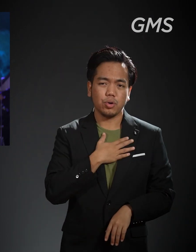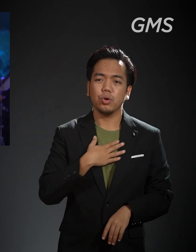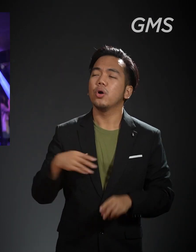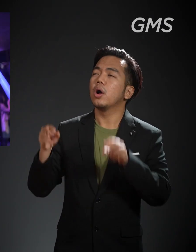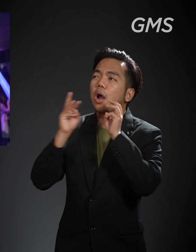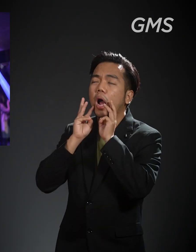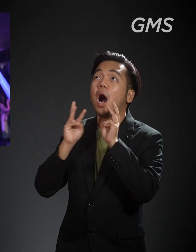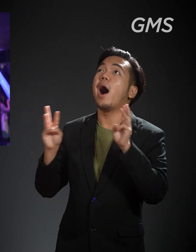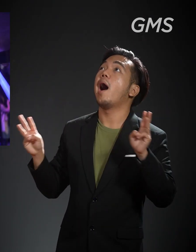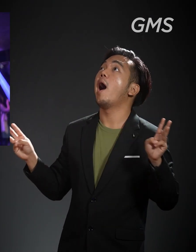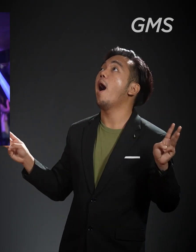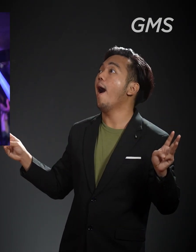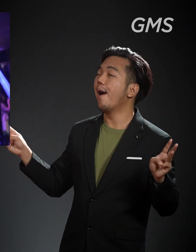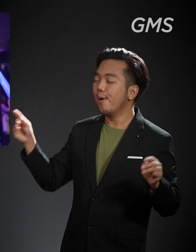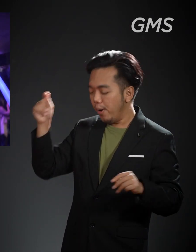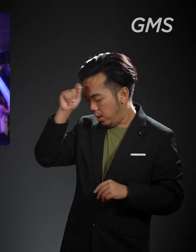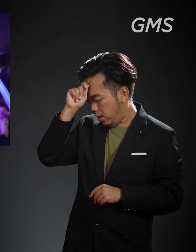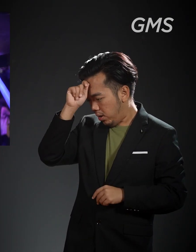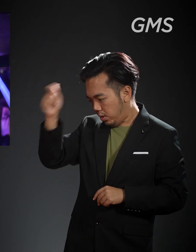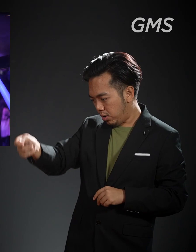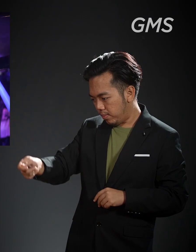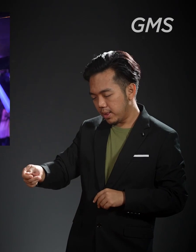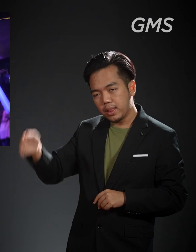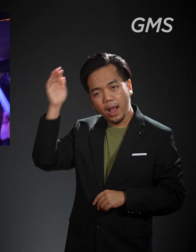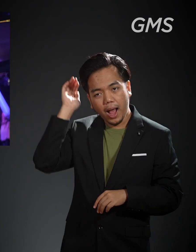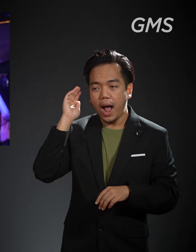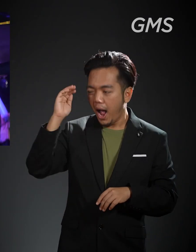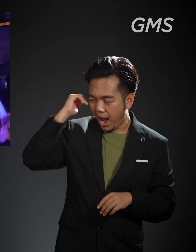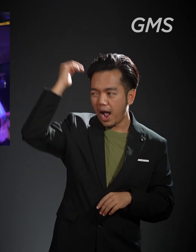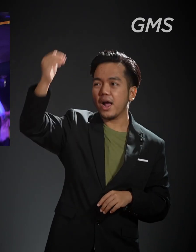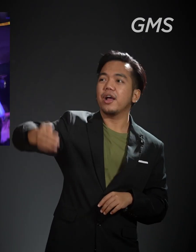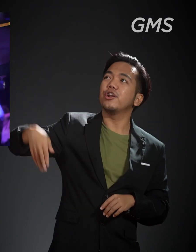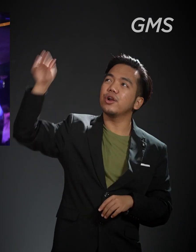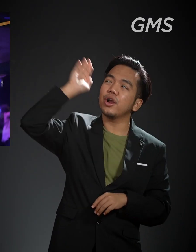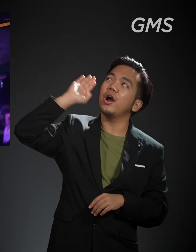ku kagum akan